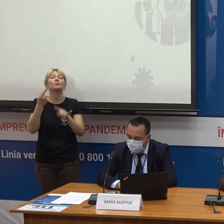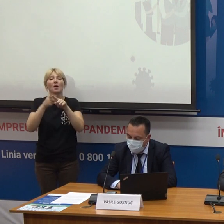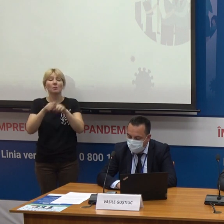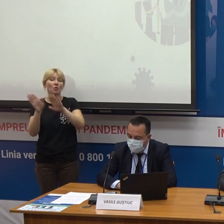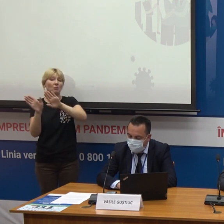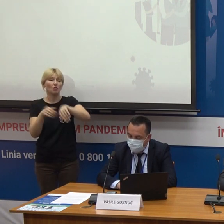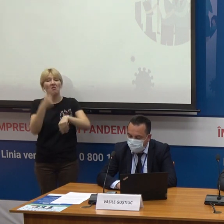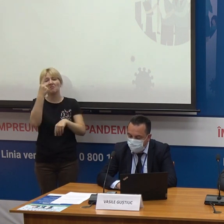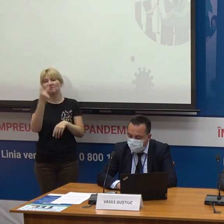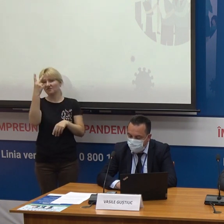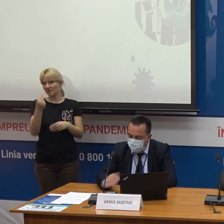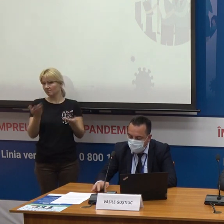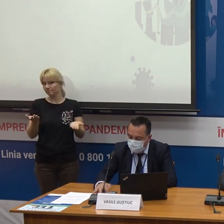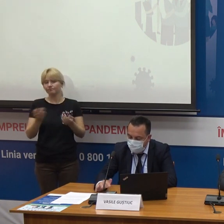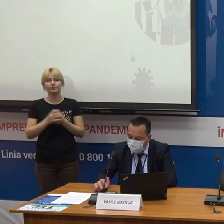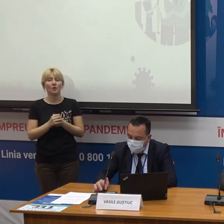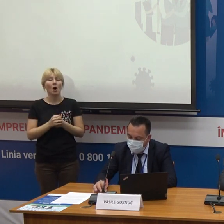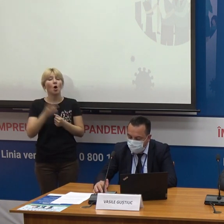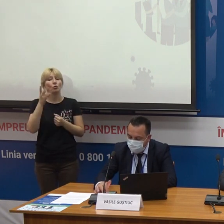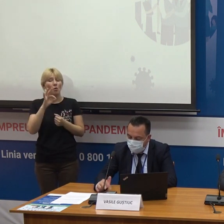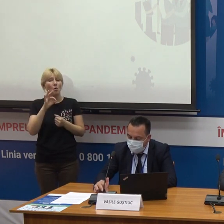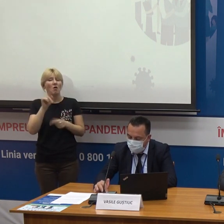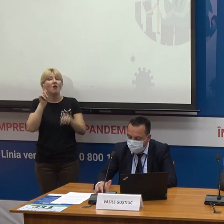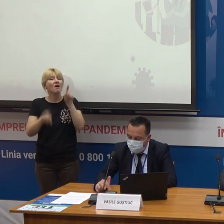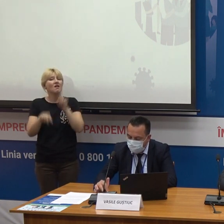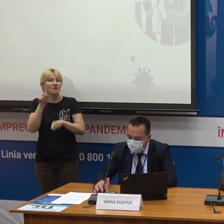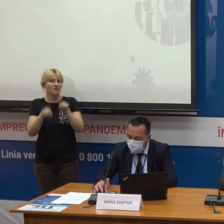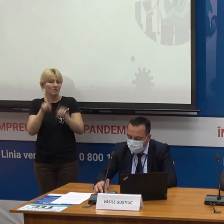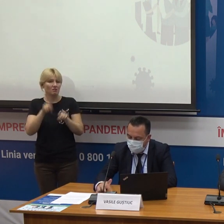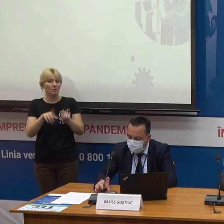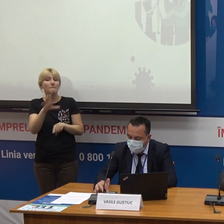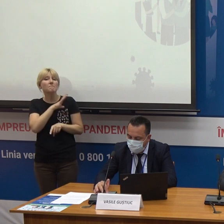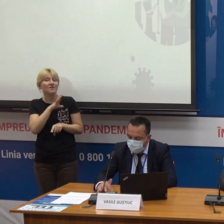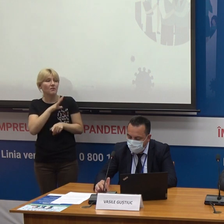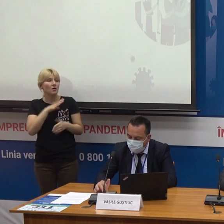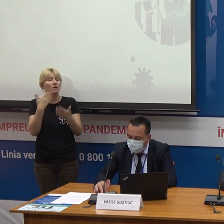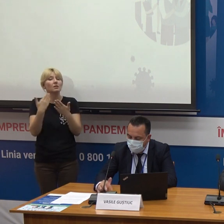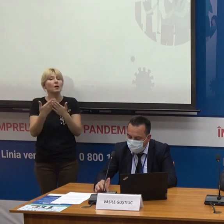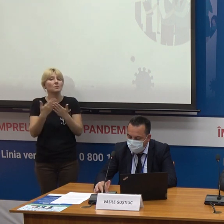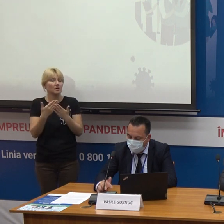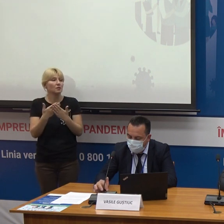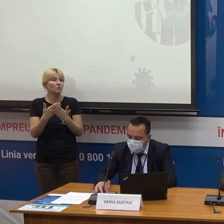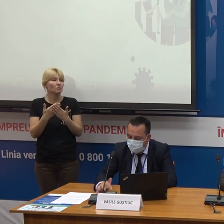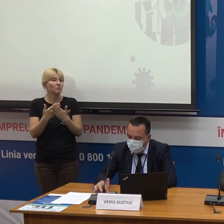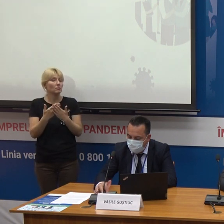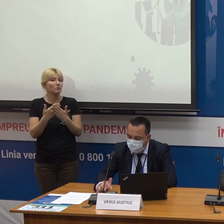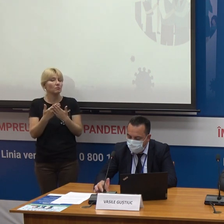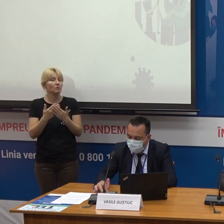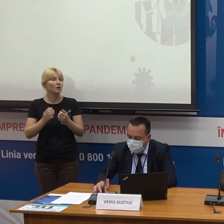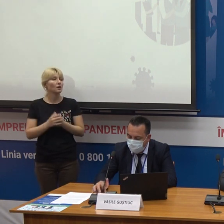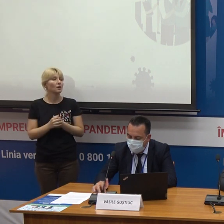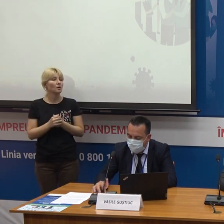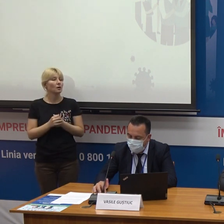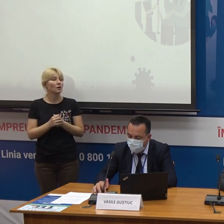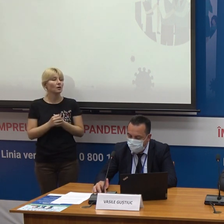trecut în 1-2 zile. Mai rar se întâlnesc evenimente care sunt mai moderate